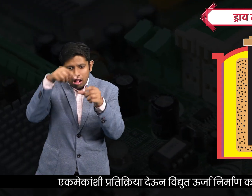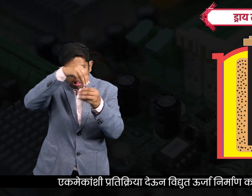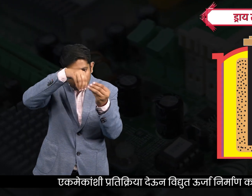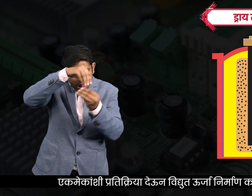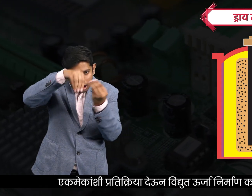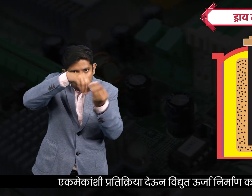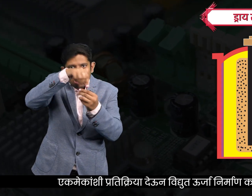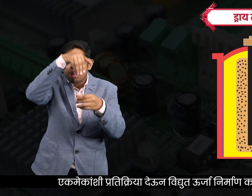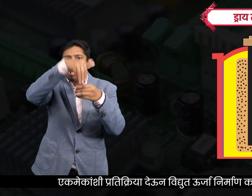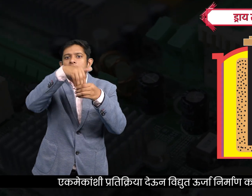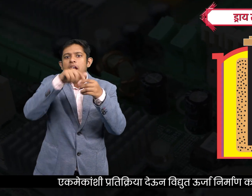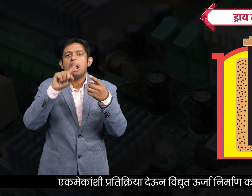करतात.